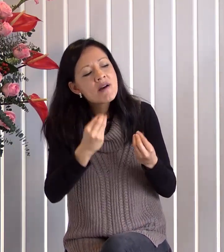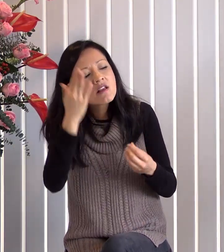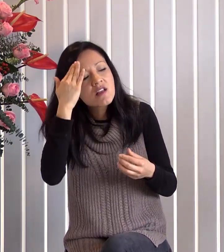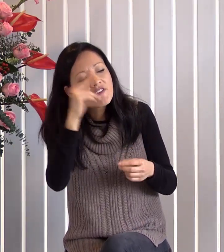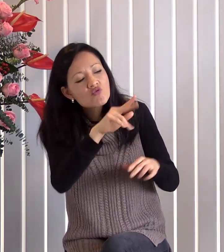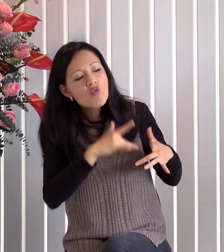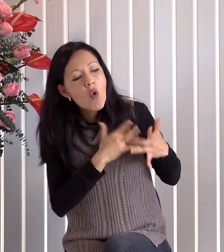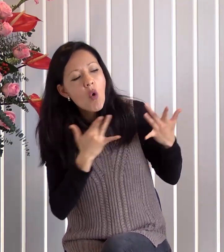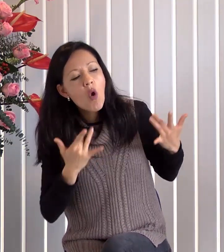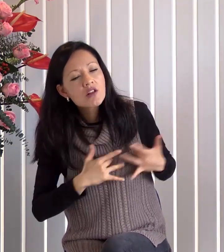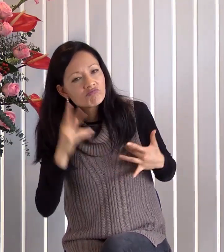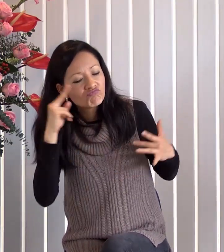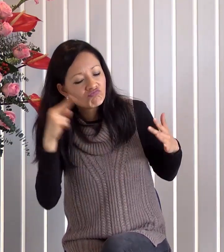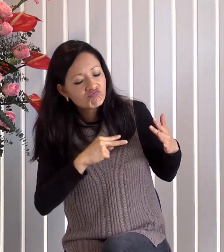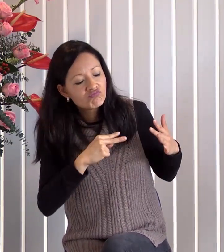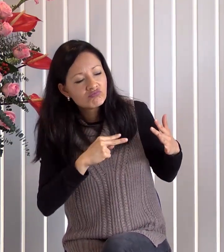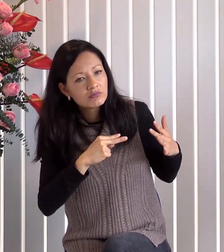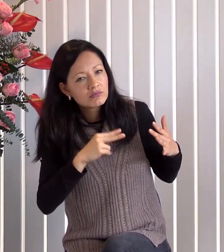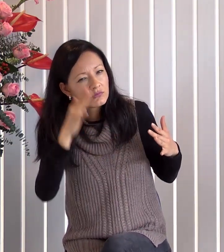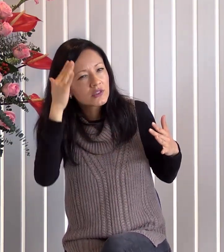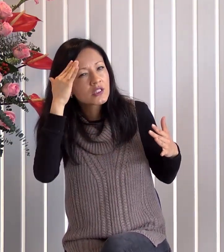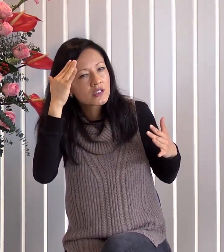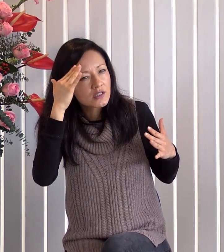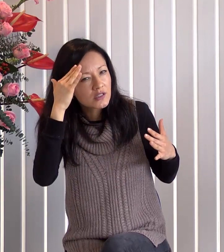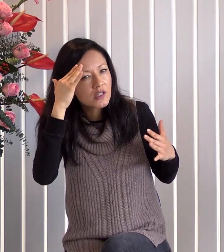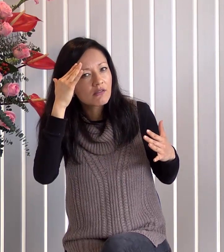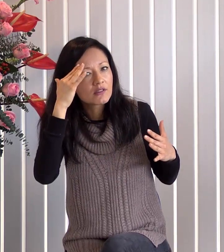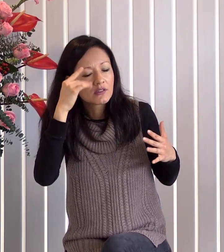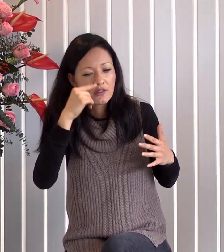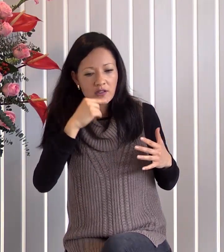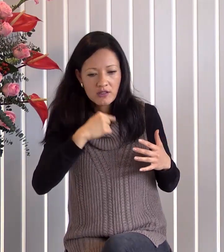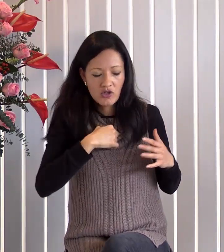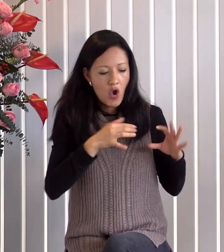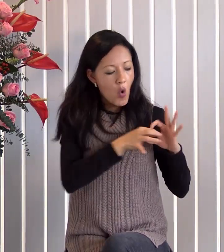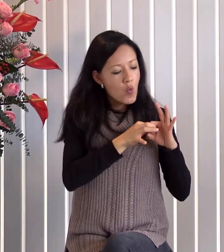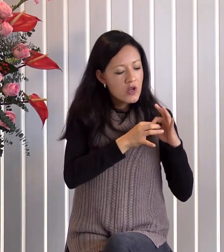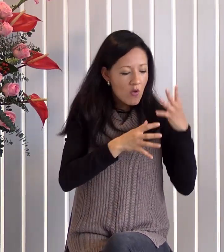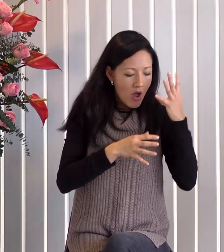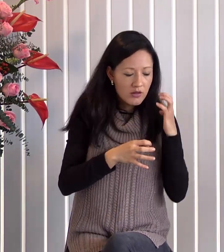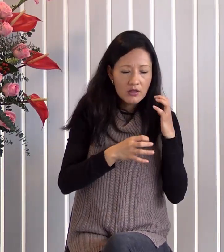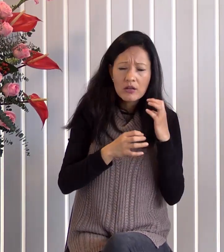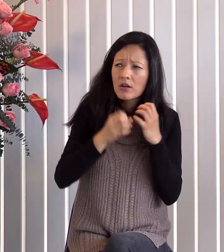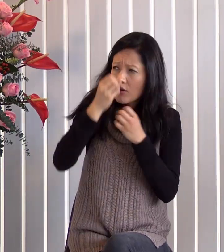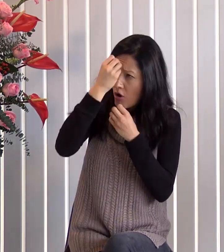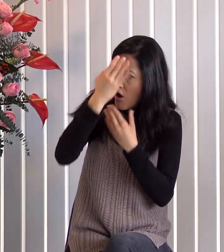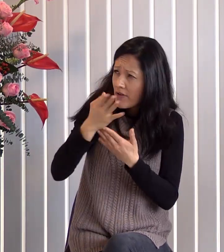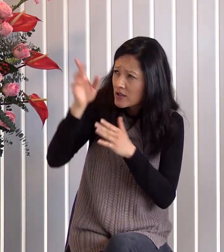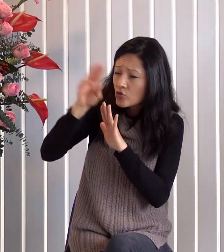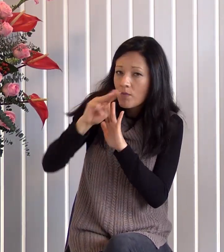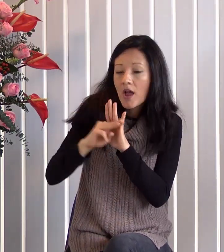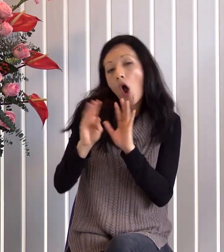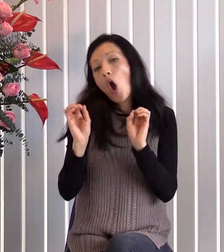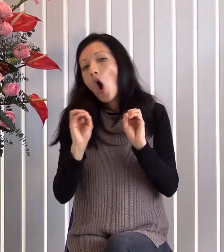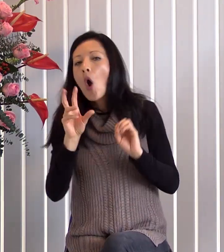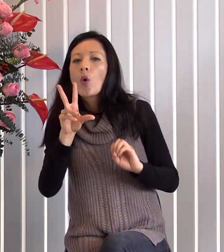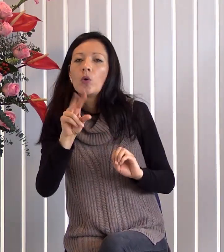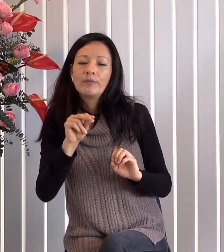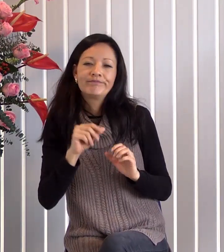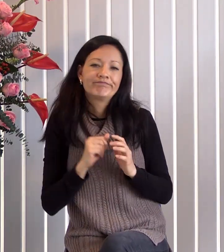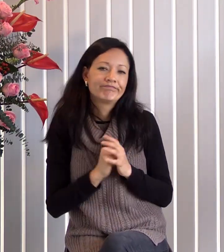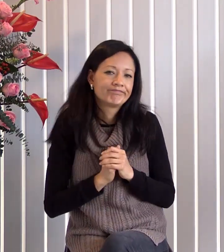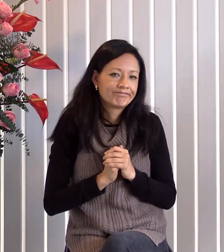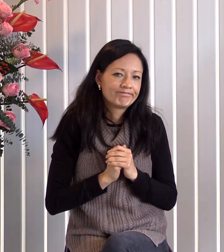había en tu corazón, para saber si tú habías con Dani de guardar o no sus mandamientos.